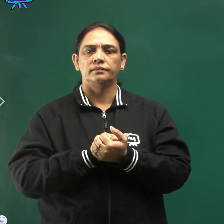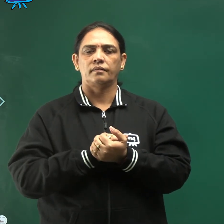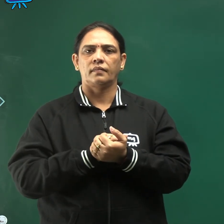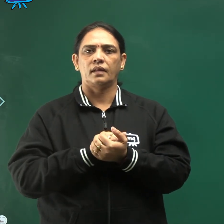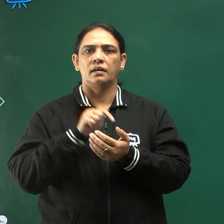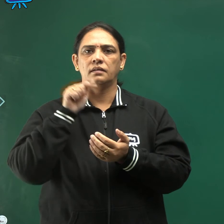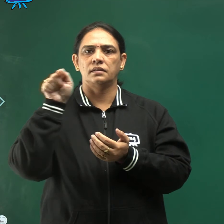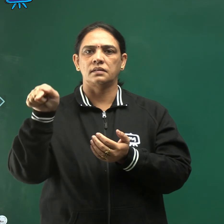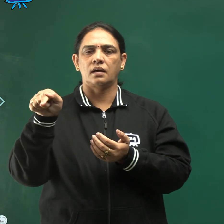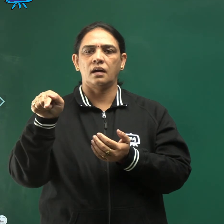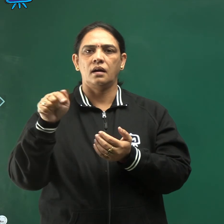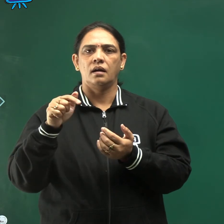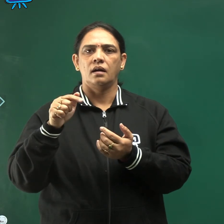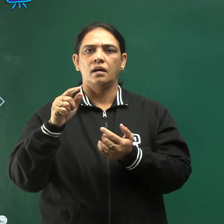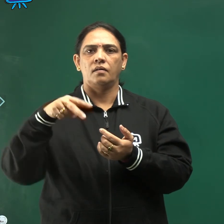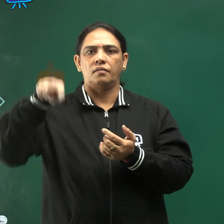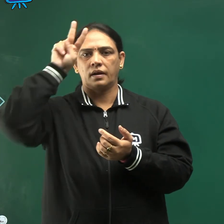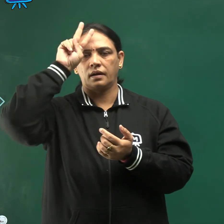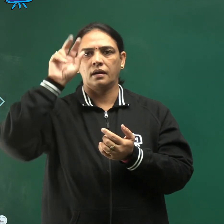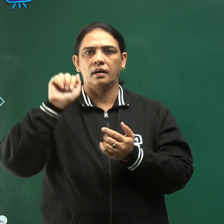जिसका वर्ग करने पर